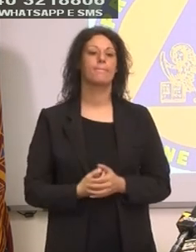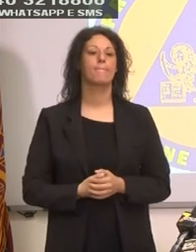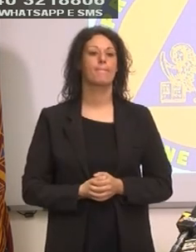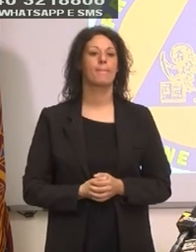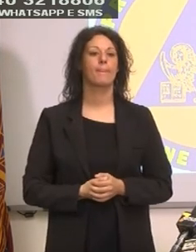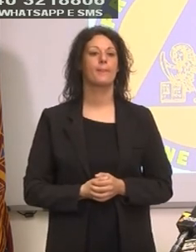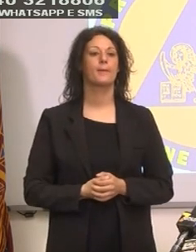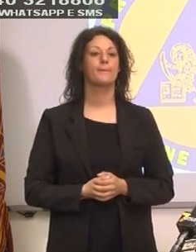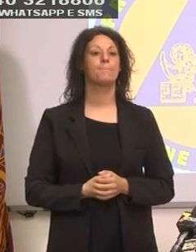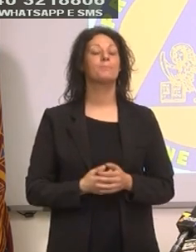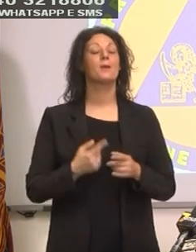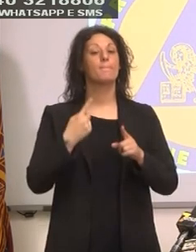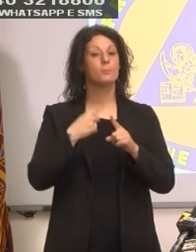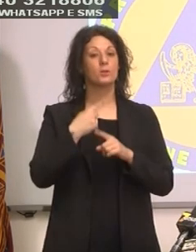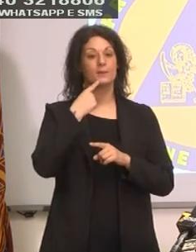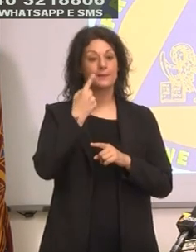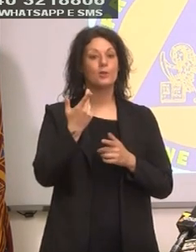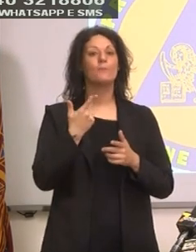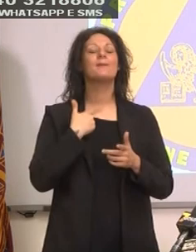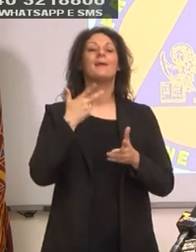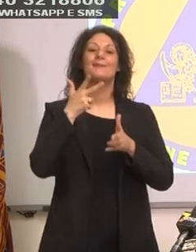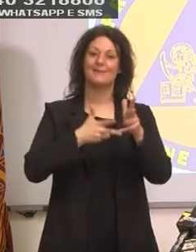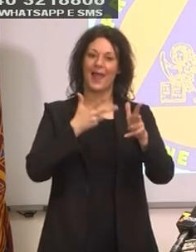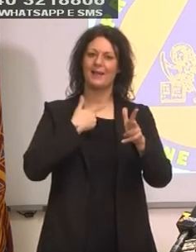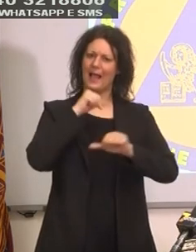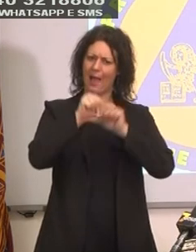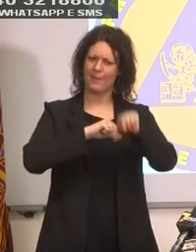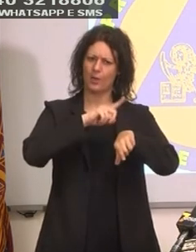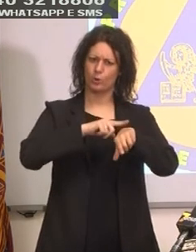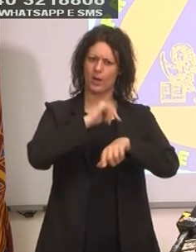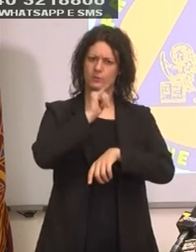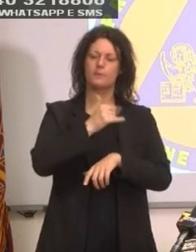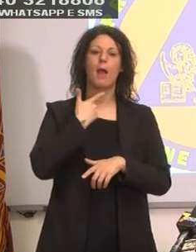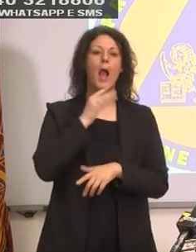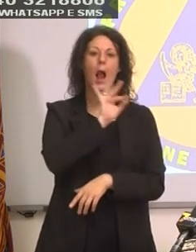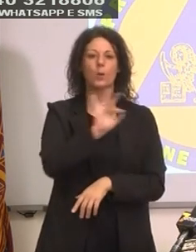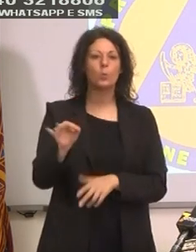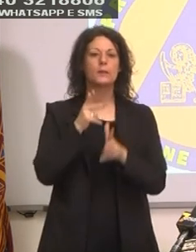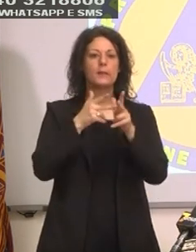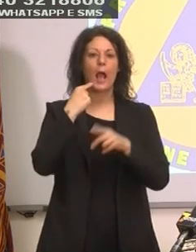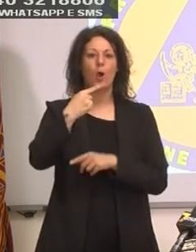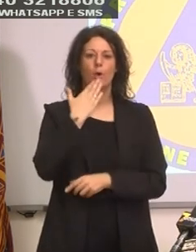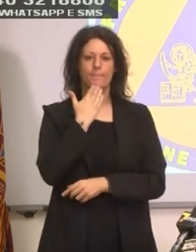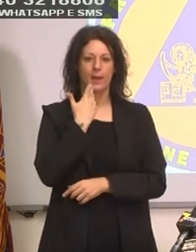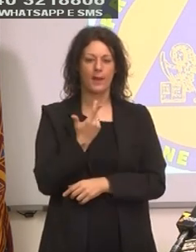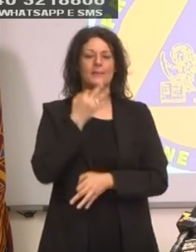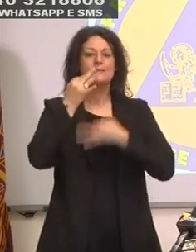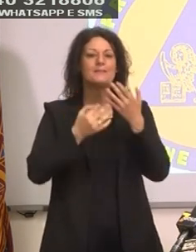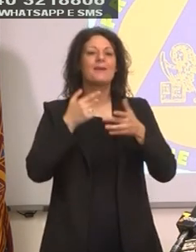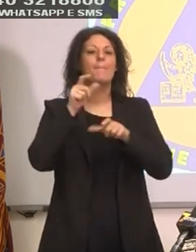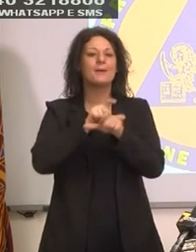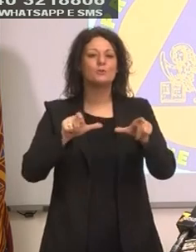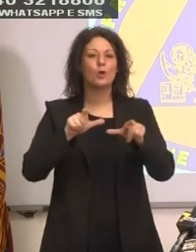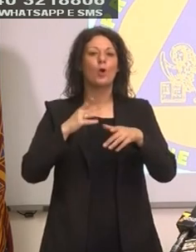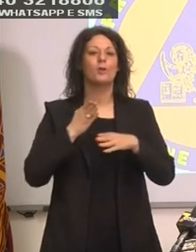il nuovo orario ferroviario alcuni treni non sono stati ripristinati, quindi la gente è tornata a lavorare, tantissimi